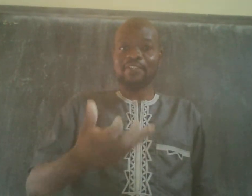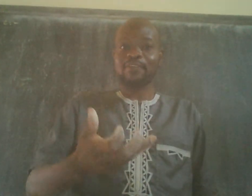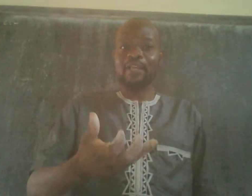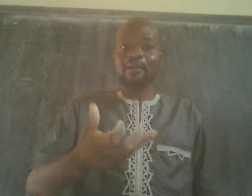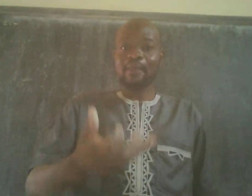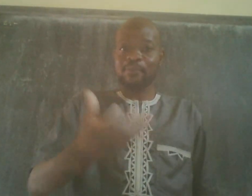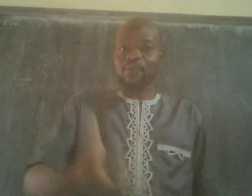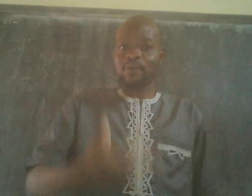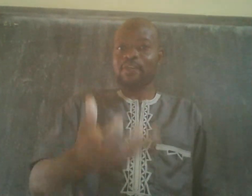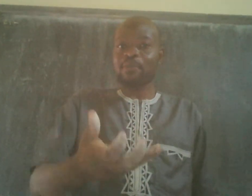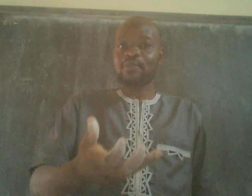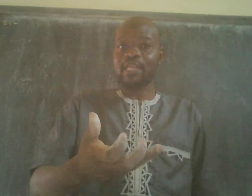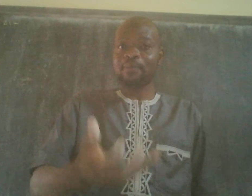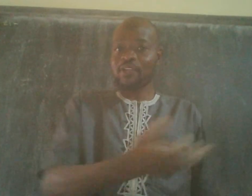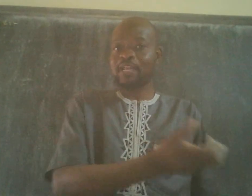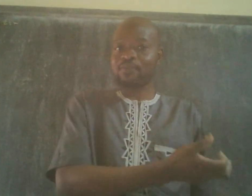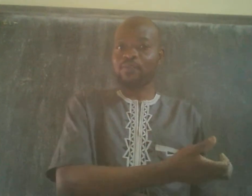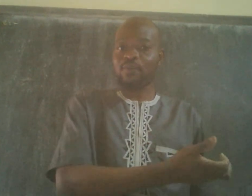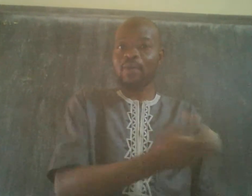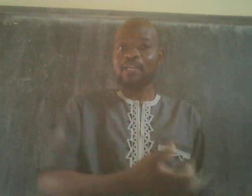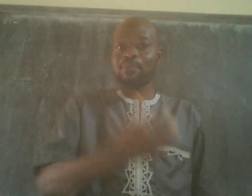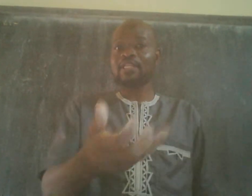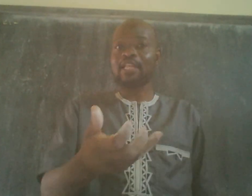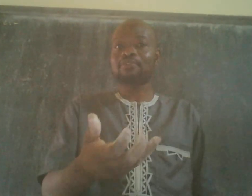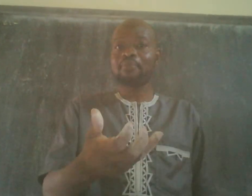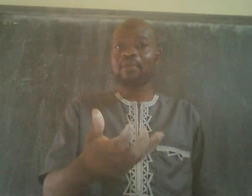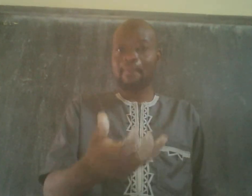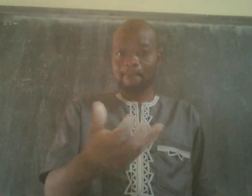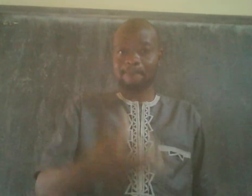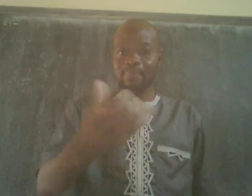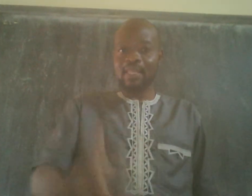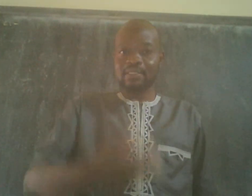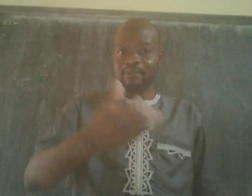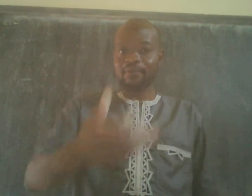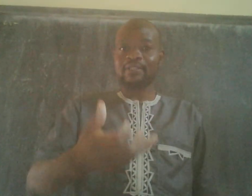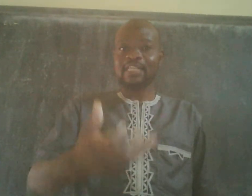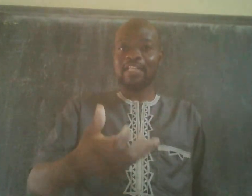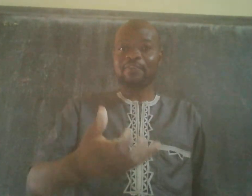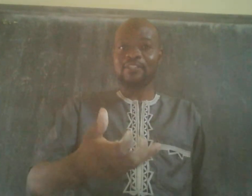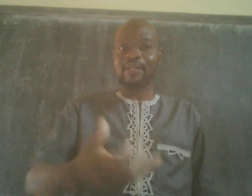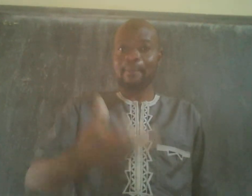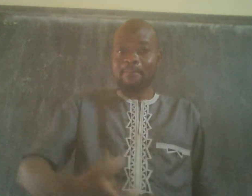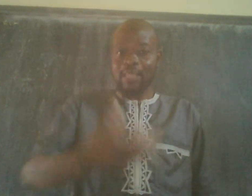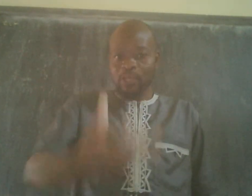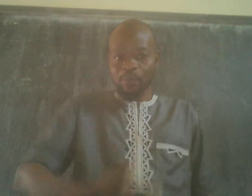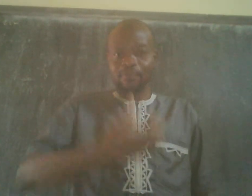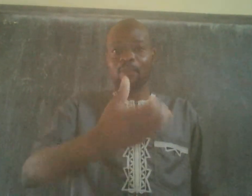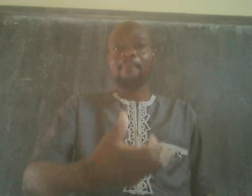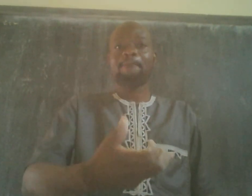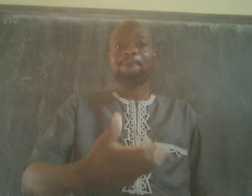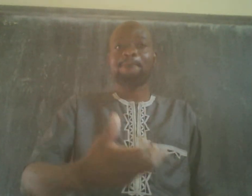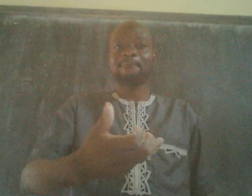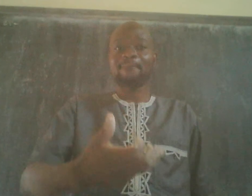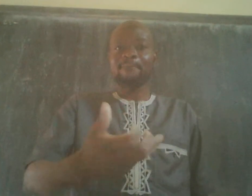satisfaction-là, puisqu'il possède, il possède la femme. Donc, cette satisfaction-là, il ne le fait pas.